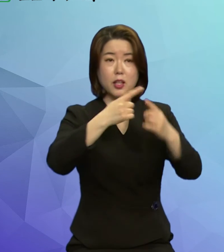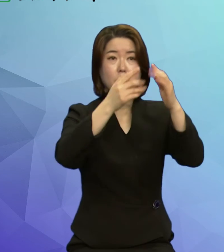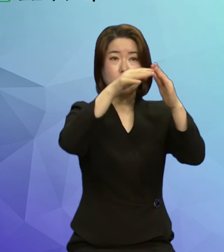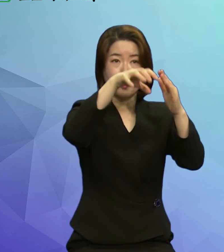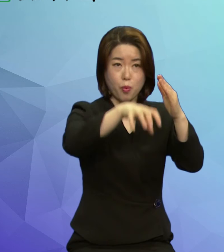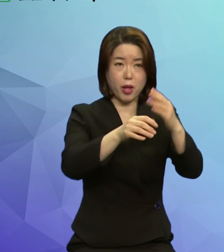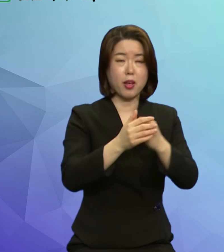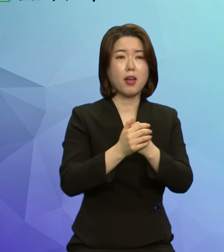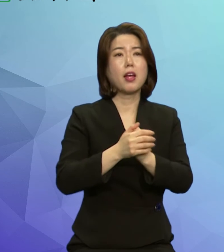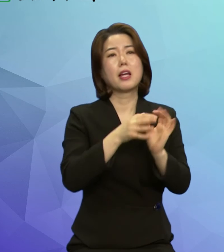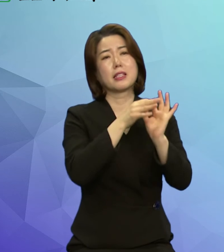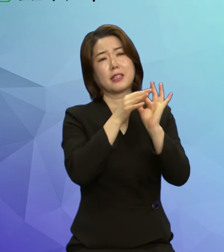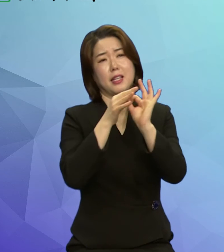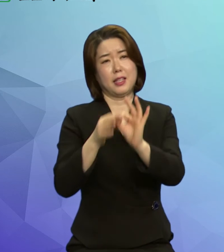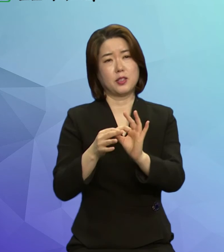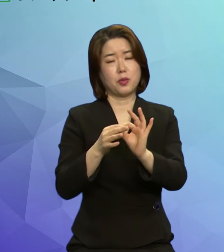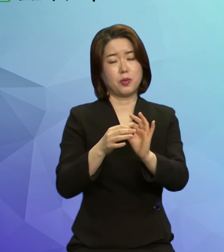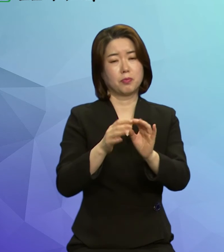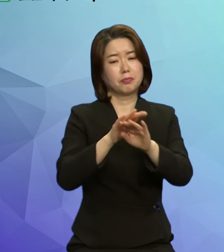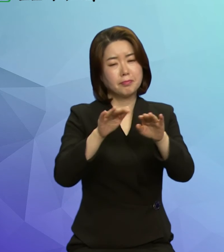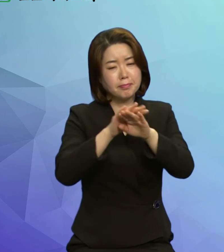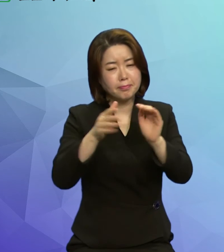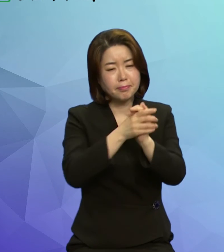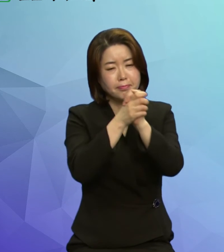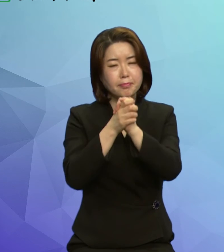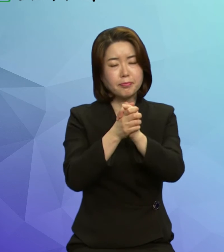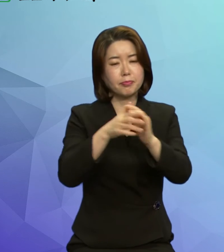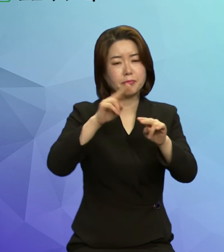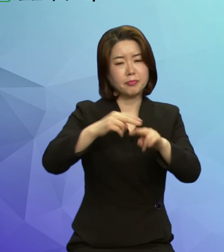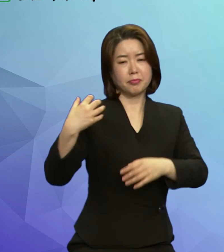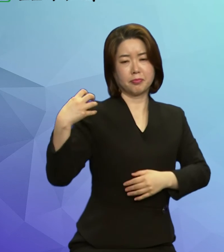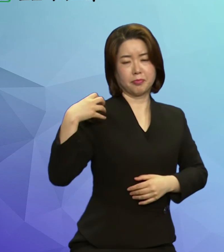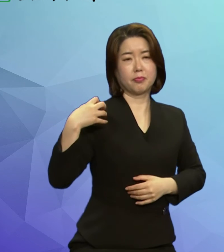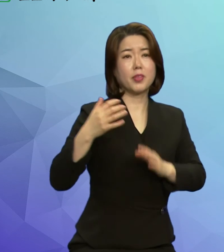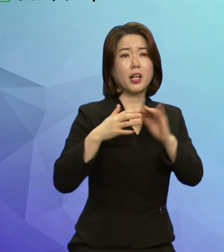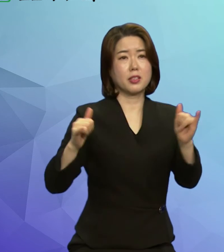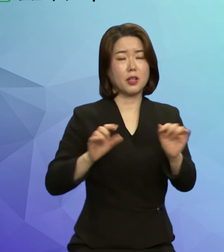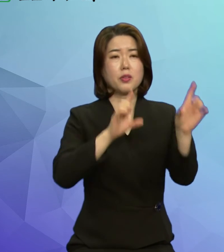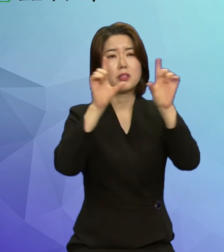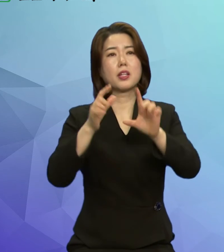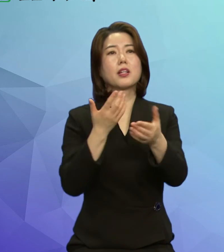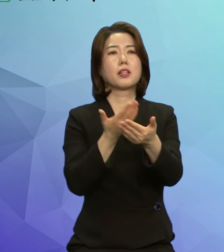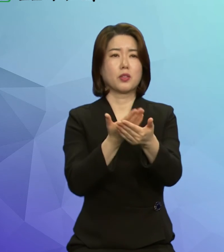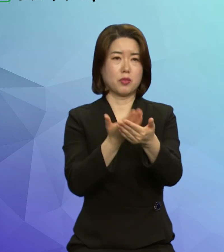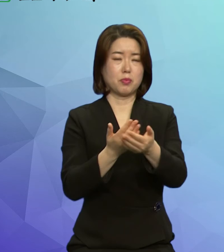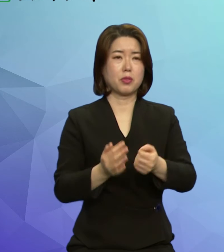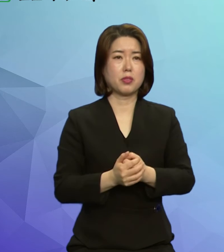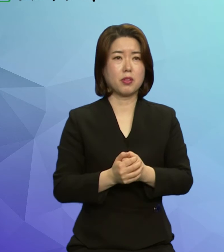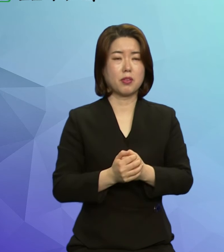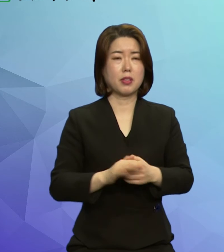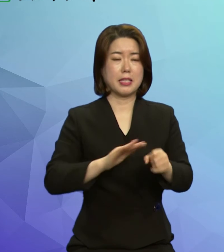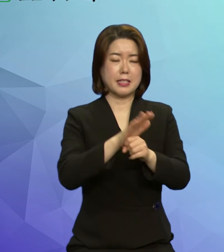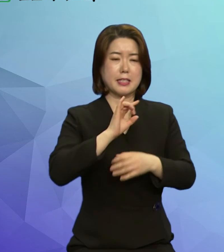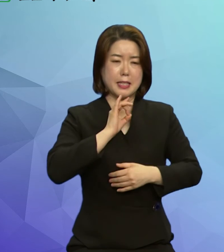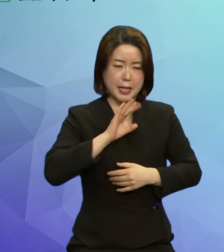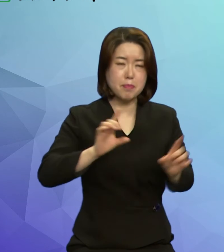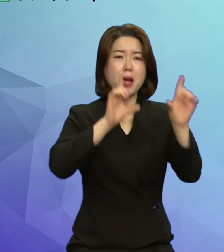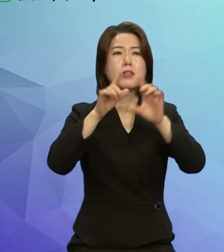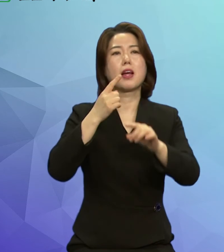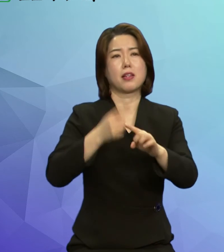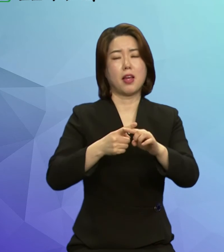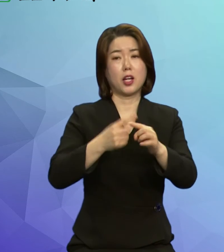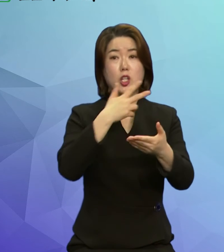교회에서 계속 화해하는 직분을 감당하는 자로 그렇게 살게 해 주옵소서. 사랑만 하며